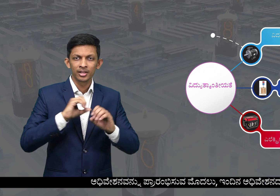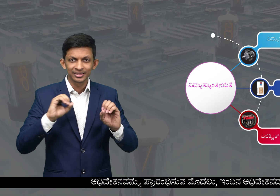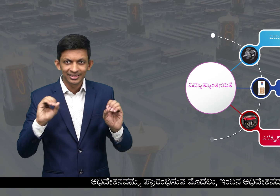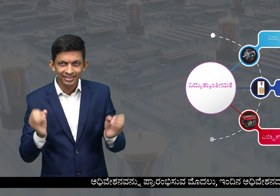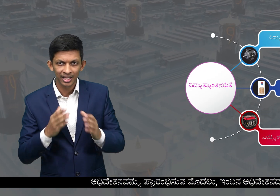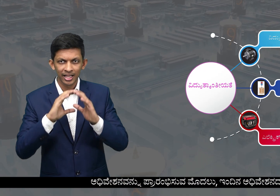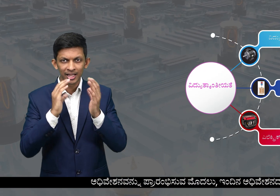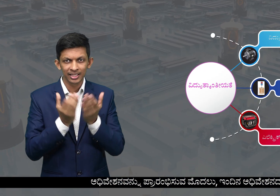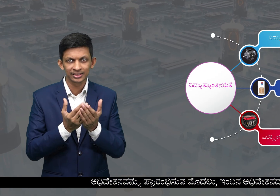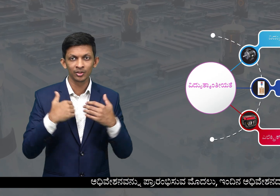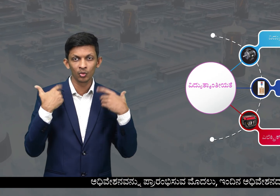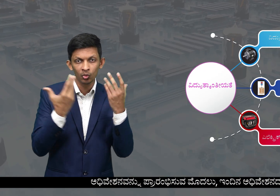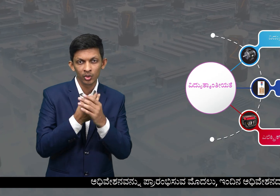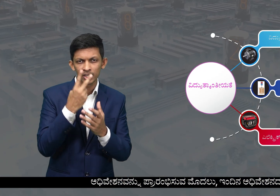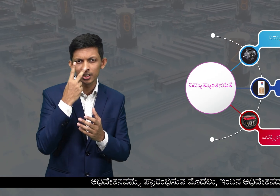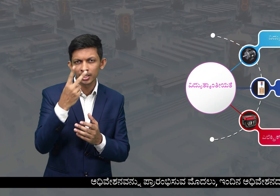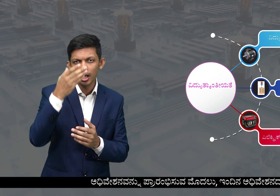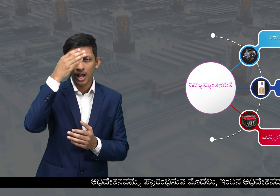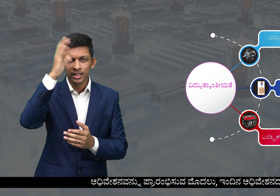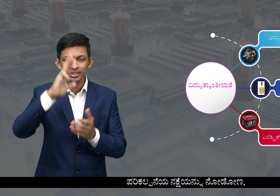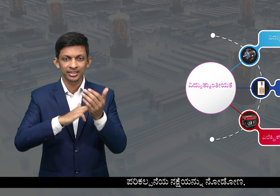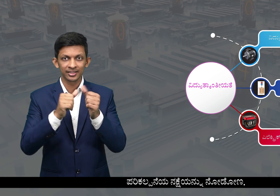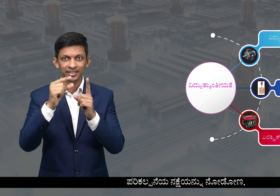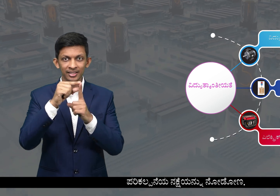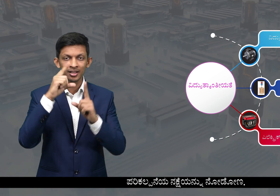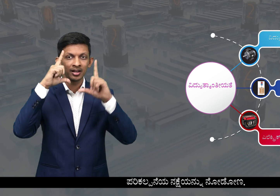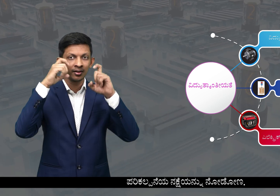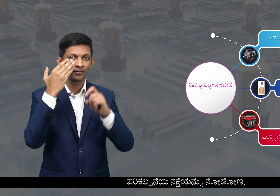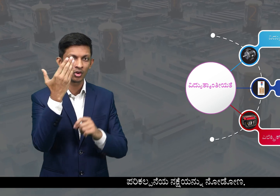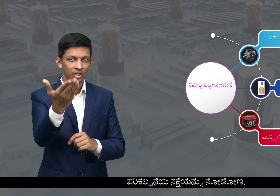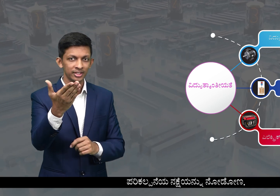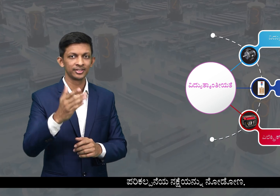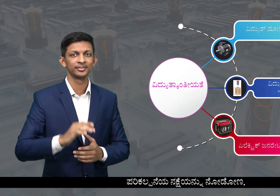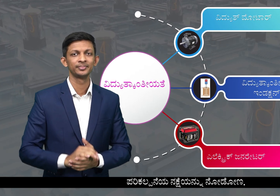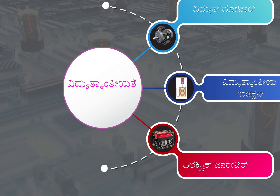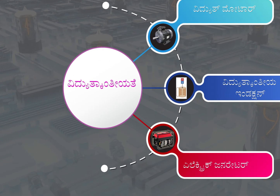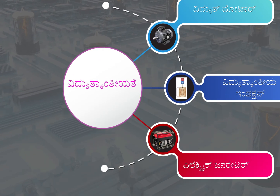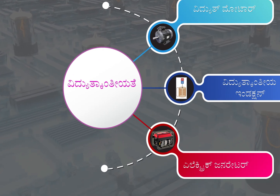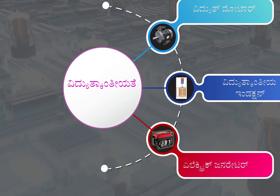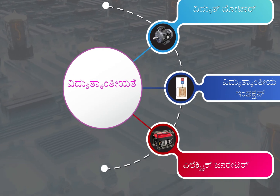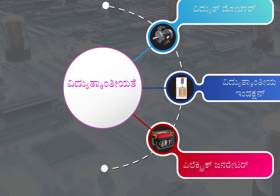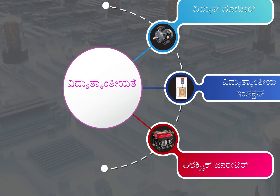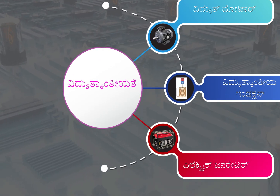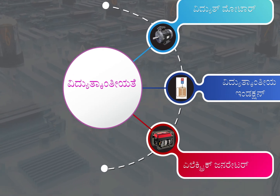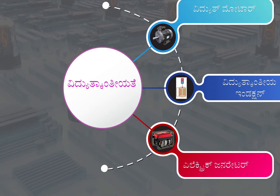ಅಧಿವೇಶನವನ್ನು ಪ್ರಾರಂಭಿಸುವ ಮೊದಲು ಇಂದಿನ ಅಧಿವೇಶನದ ಪರಿಕಲ್ಪನೆಯ ನಕ್ಷೆಯನ್ನು ನೋಡೋಣ.